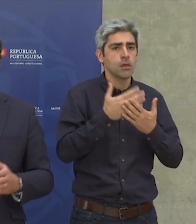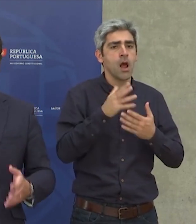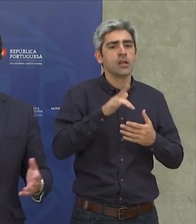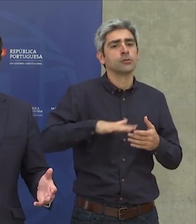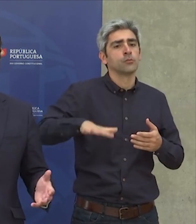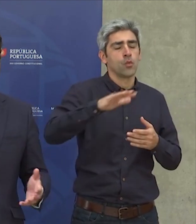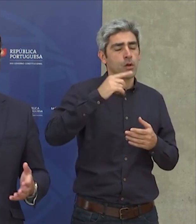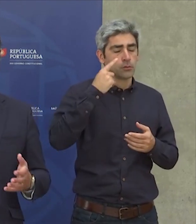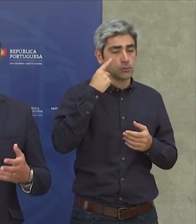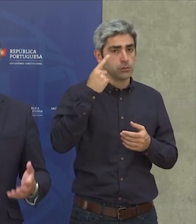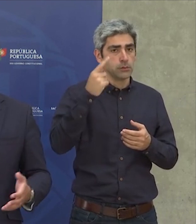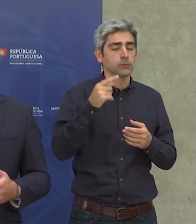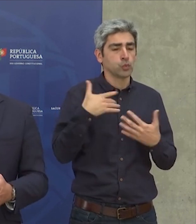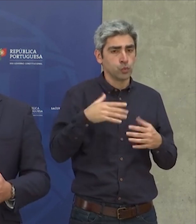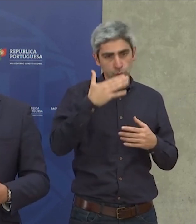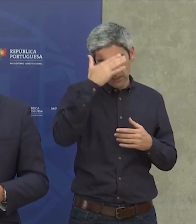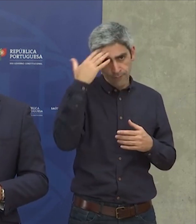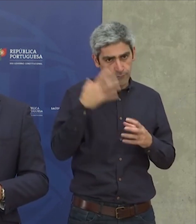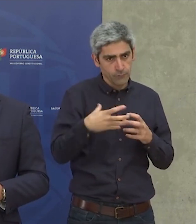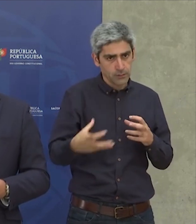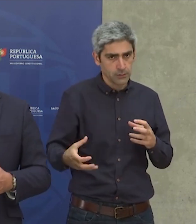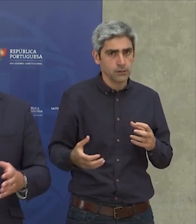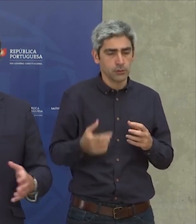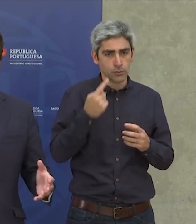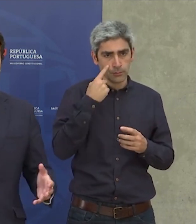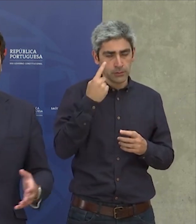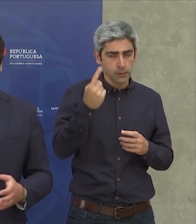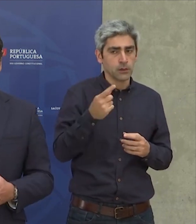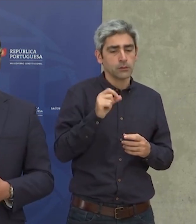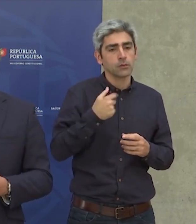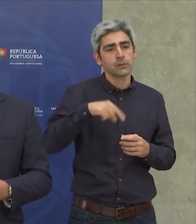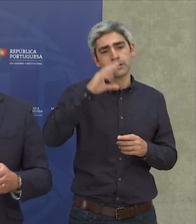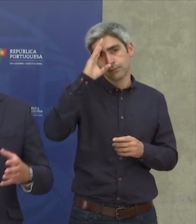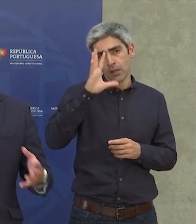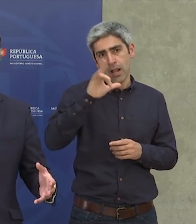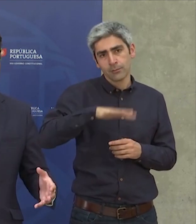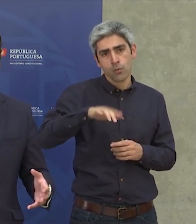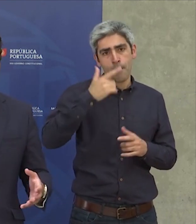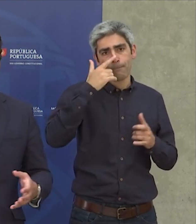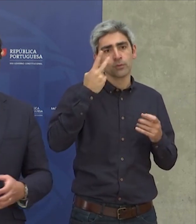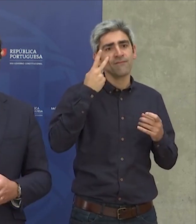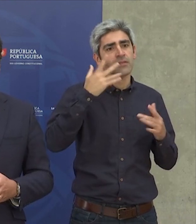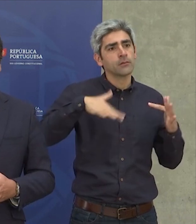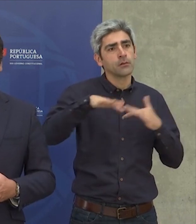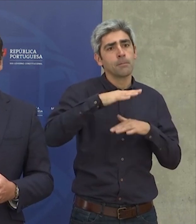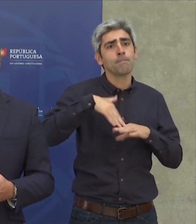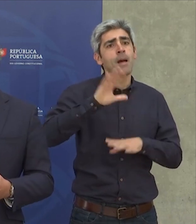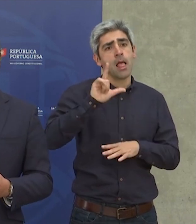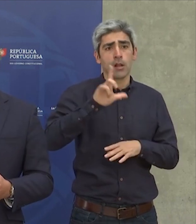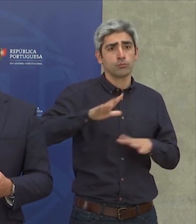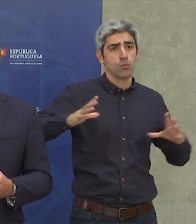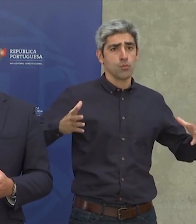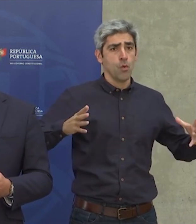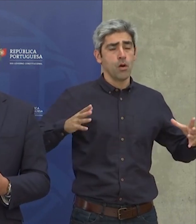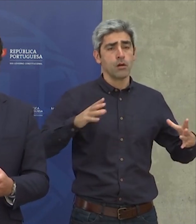Lisboa particularmente complexa, particularmente difícil, e sabemos que Lisboa, enfim, é a região mais populosa do país e podemos